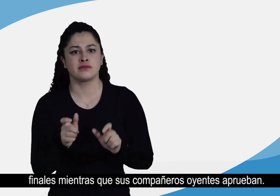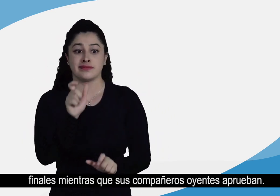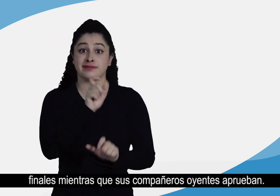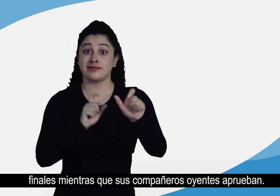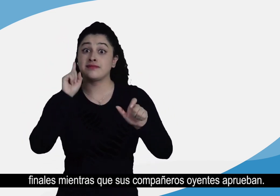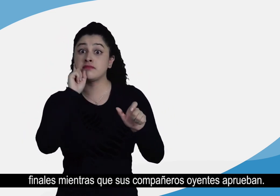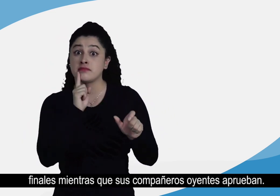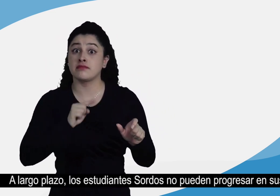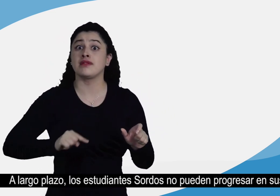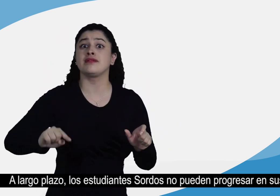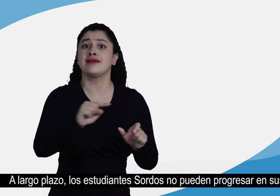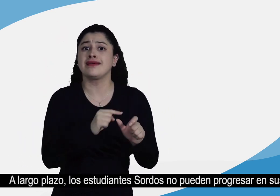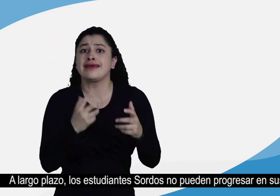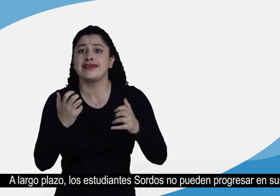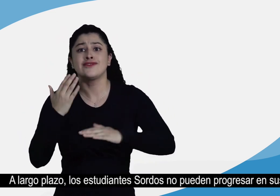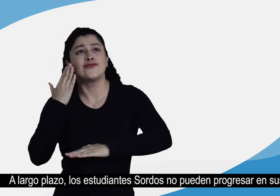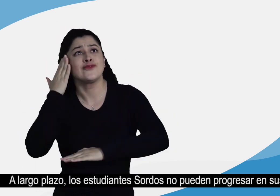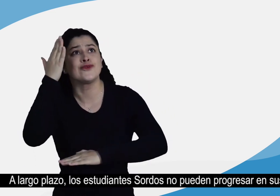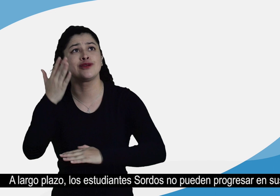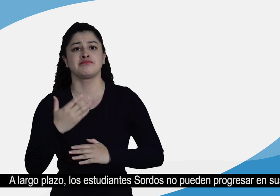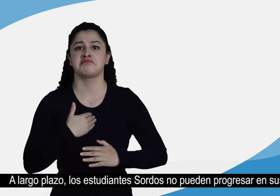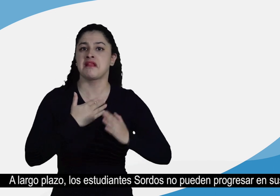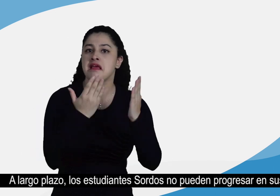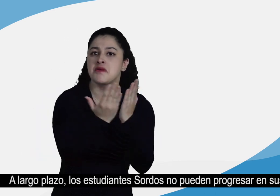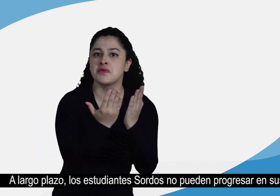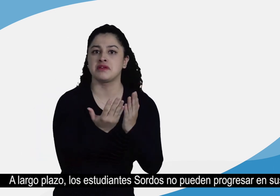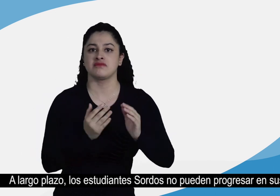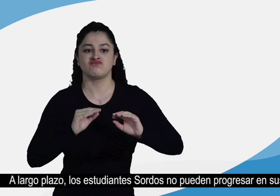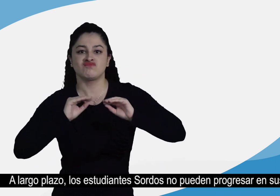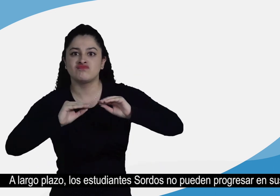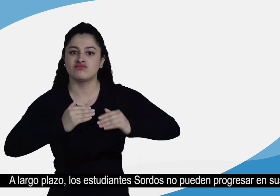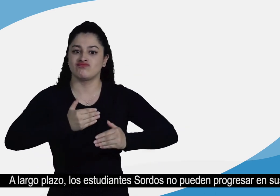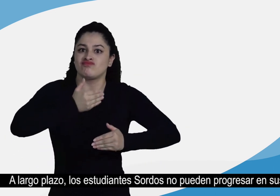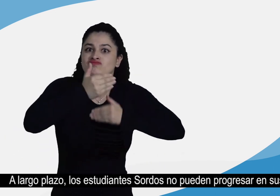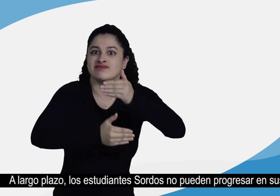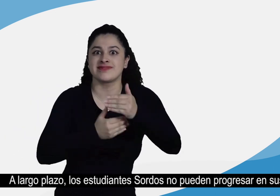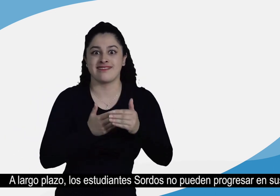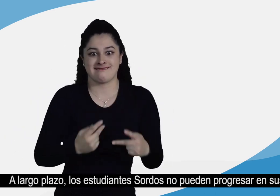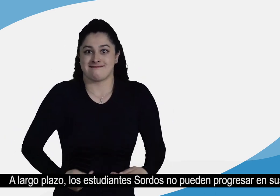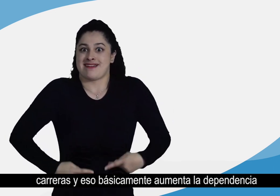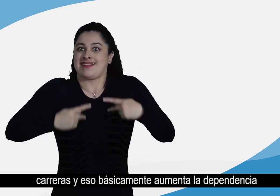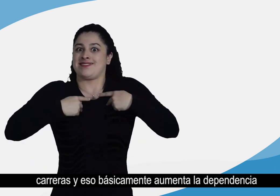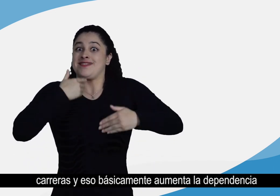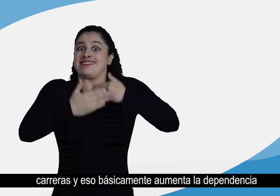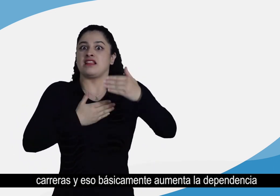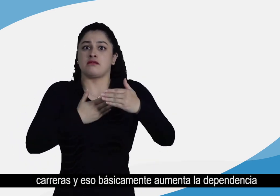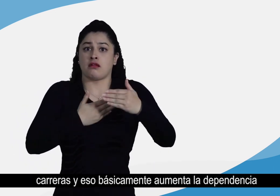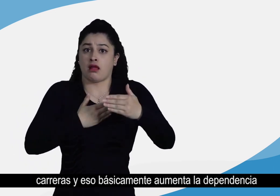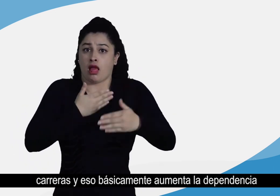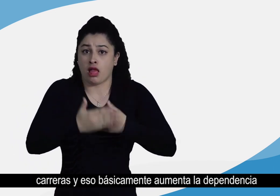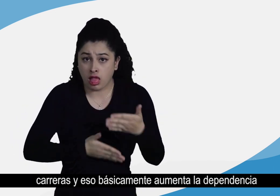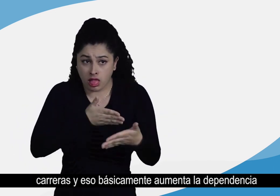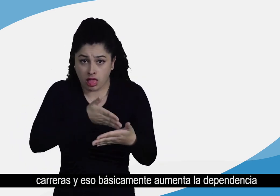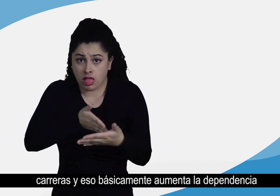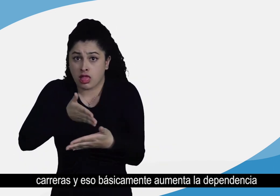aprueban A largo plazo Los estudiantes sordos no pueden progresar en sus carreras Y eso básicamente